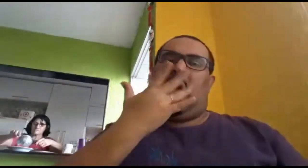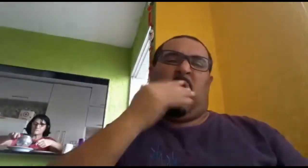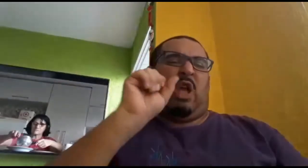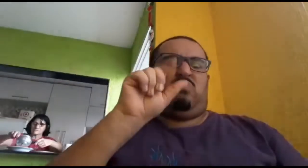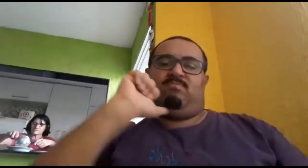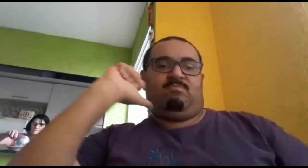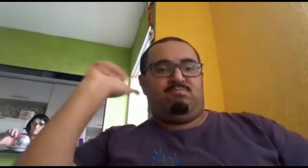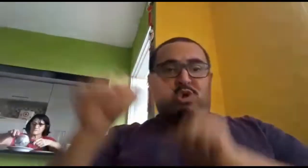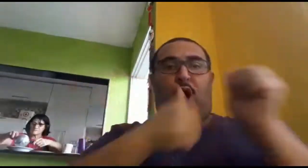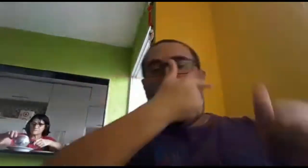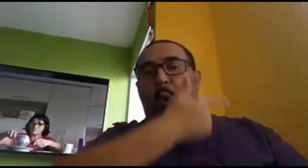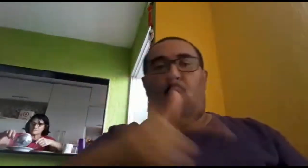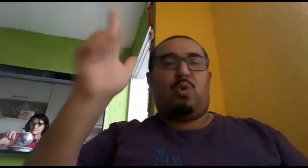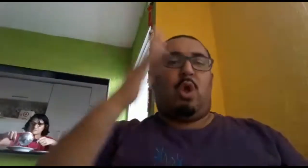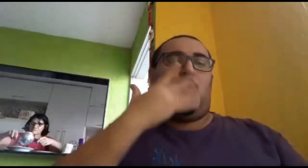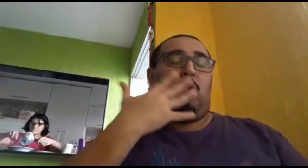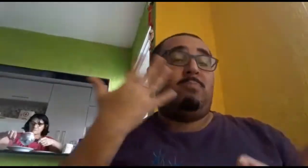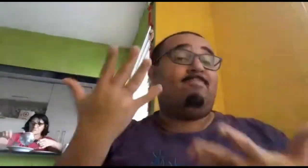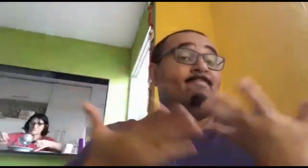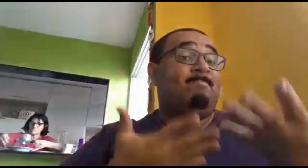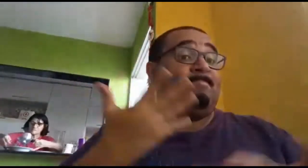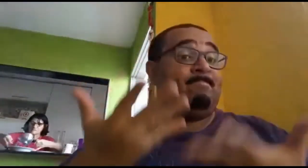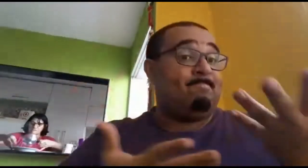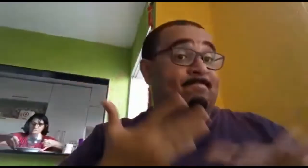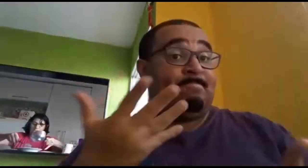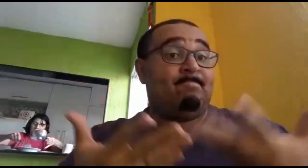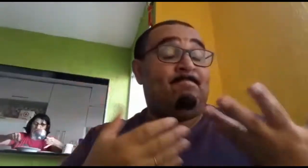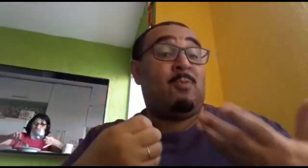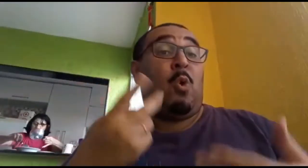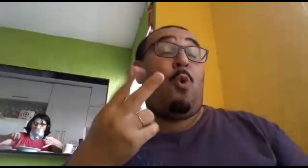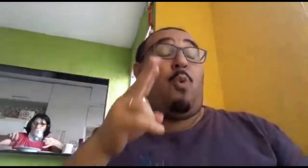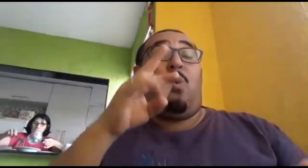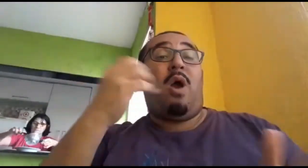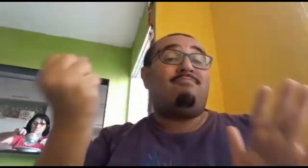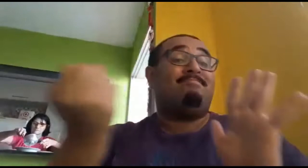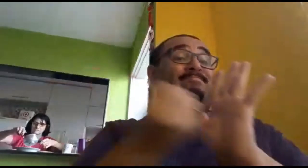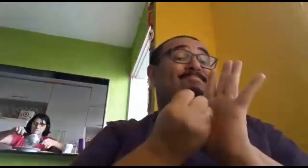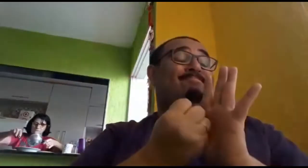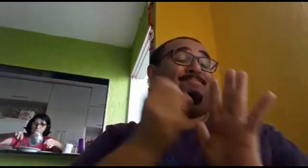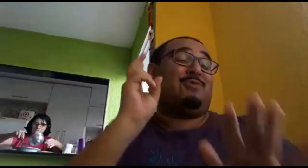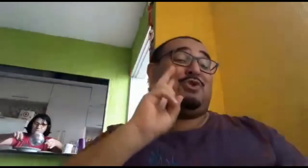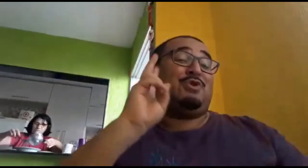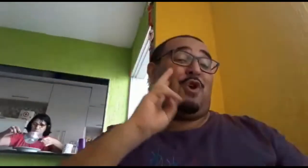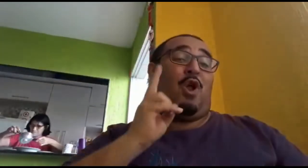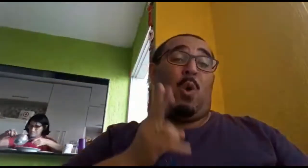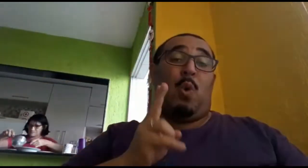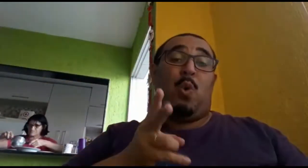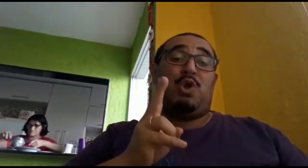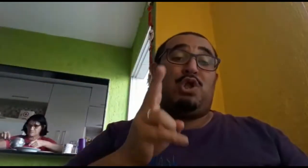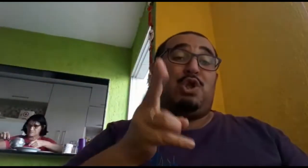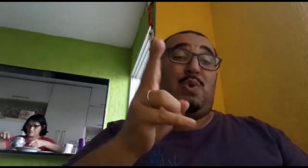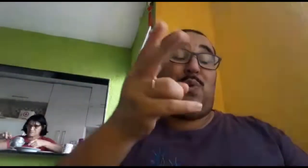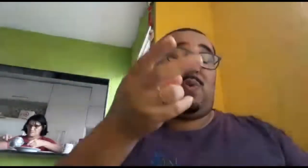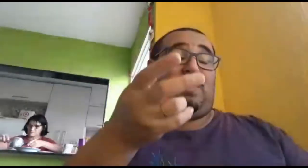XX. Em 2018 eu vou estranhar tudo, da chacina do incrível, comigo, as mulheres se mostrando o braço, foi feito os desnudos.